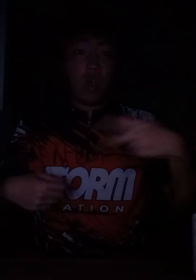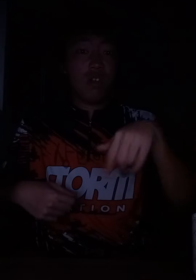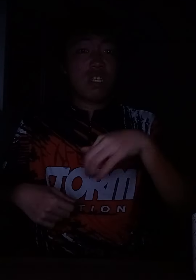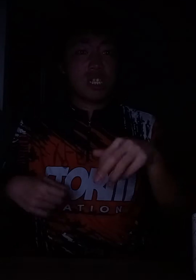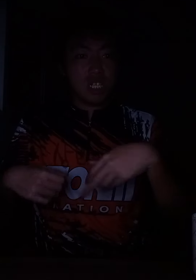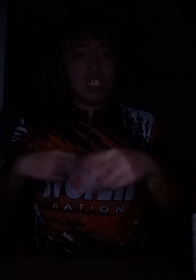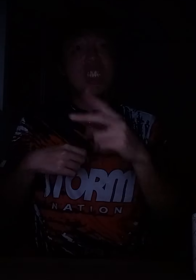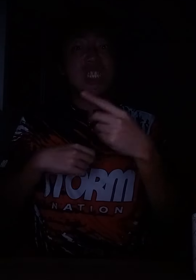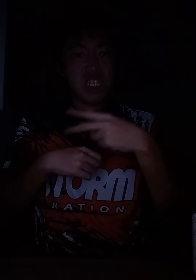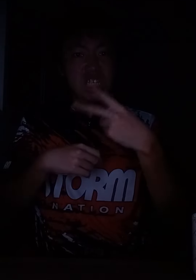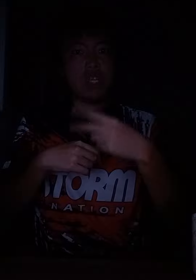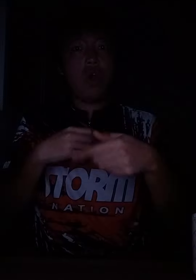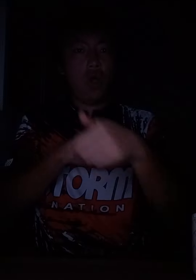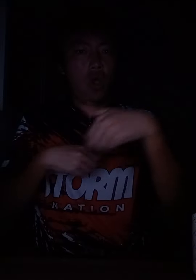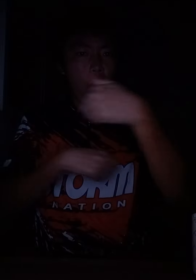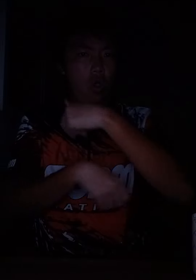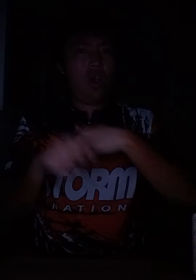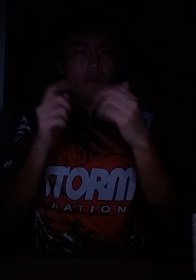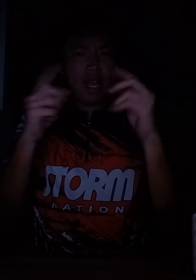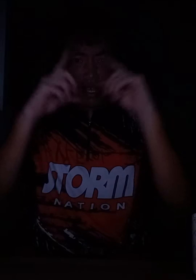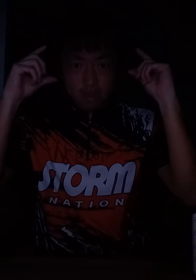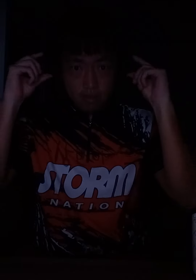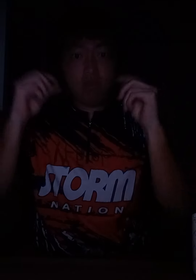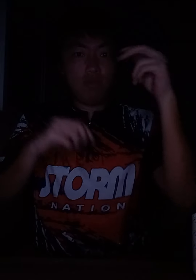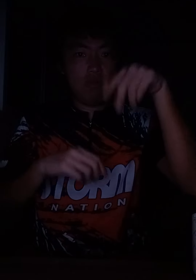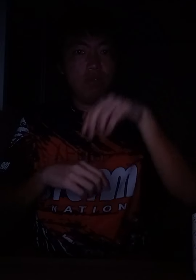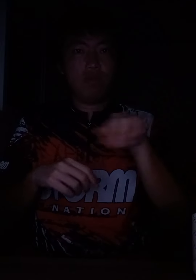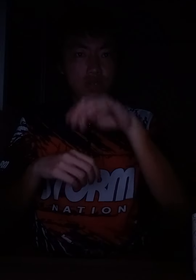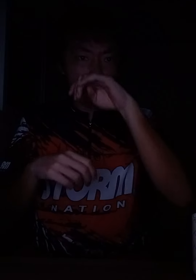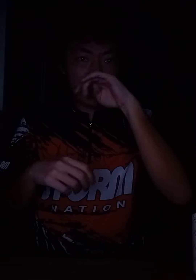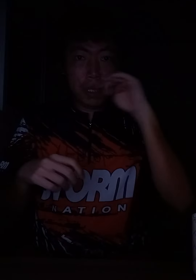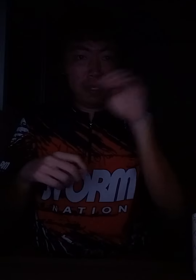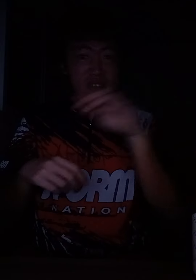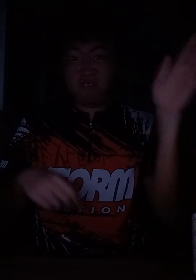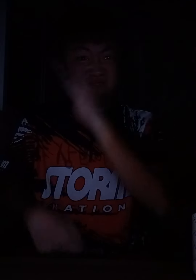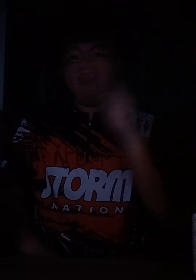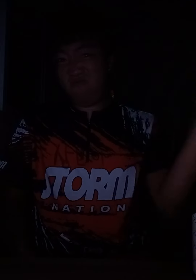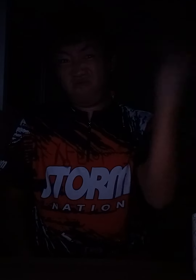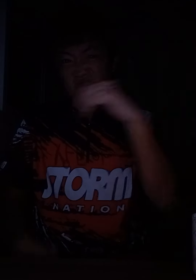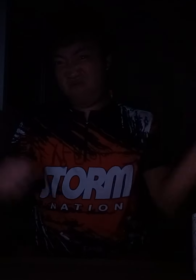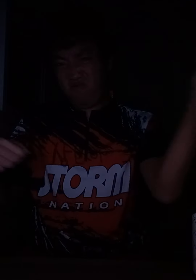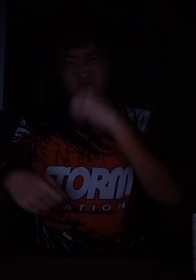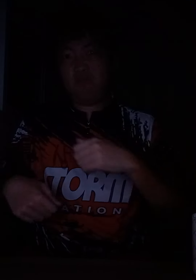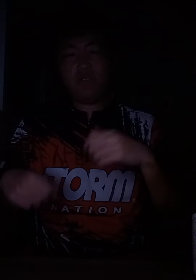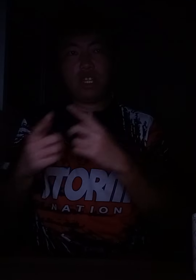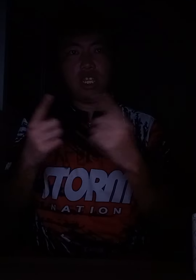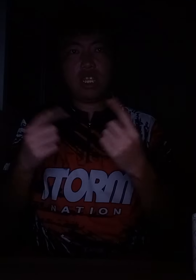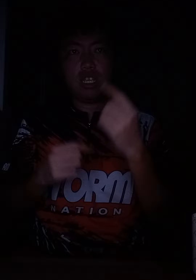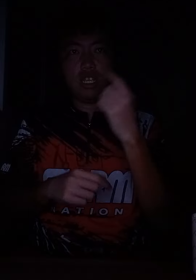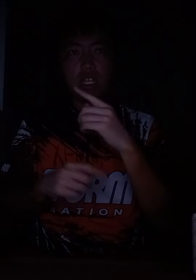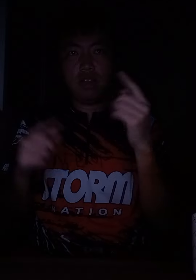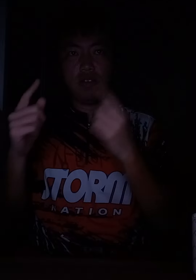출근길 서울 지하철에서 마스크 착용을 요구하는 승객들을 신발 등으로 폭행한 혐의로 붙잡힌 50대 남성에